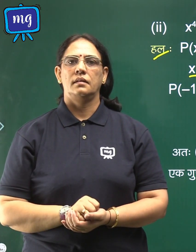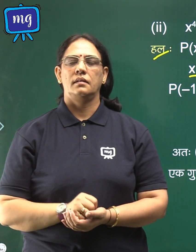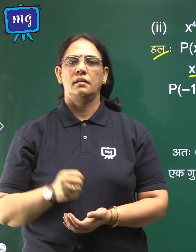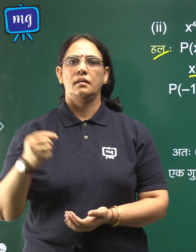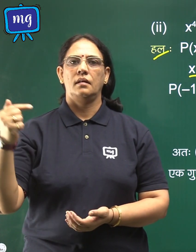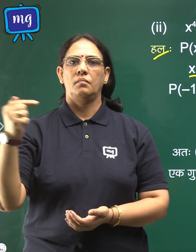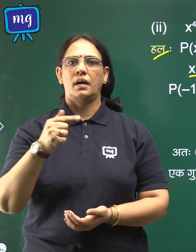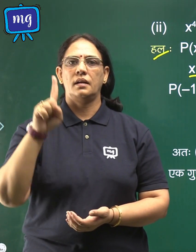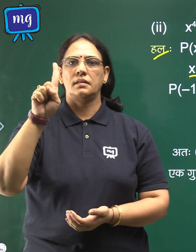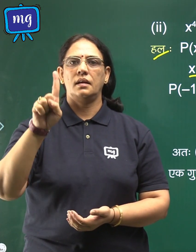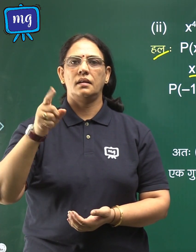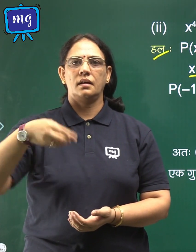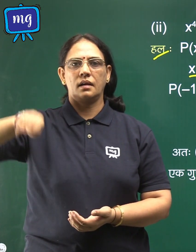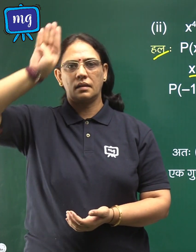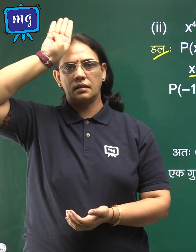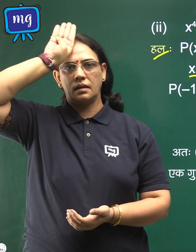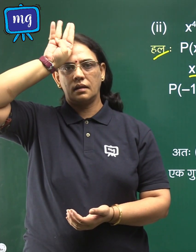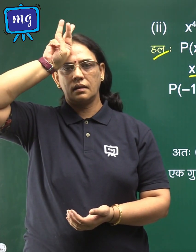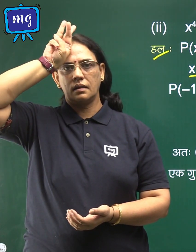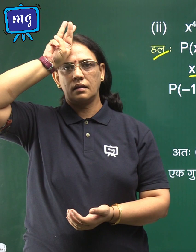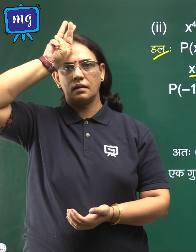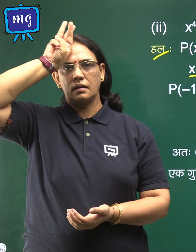-1 की घात 3